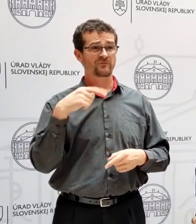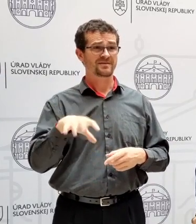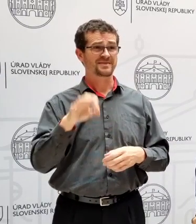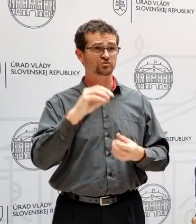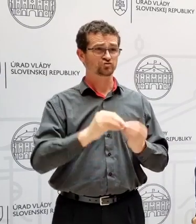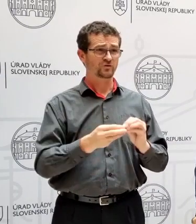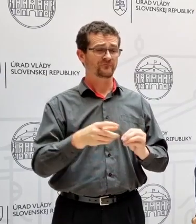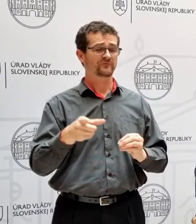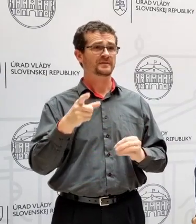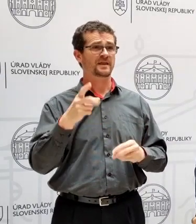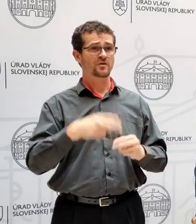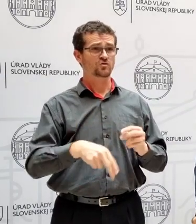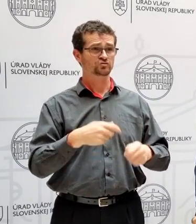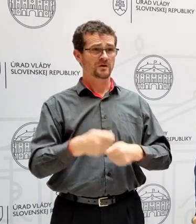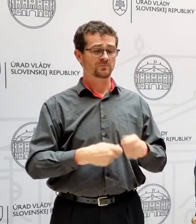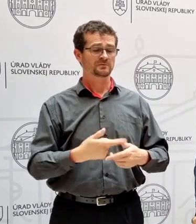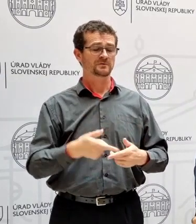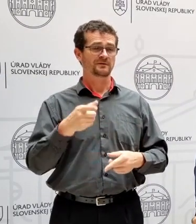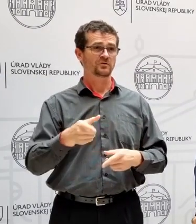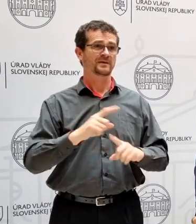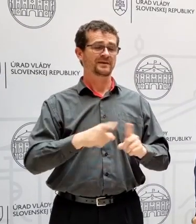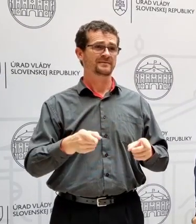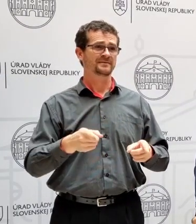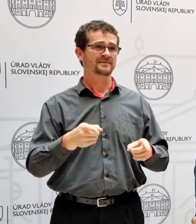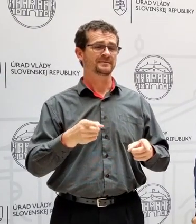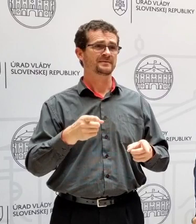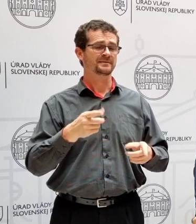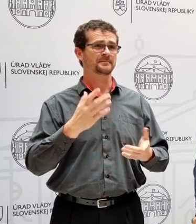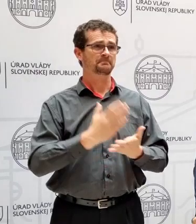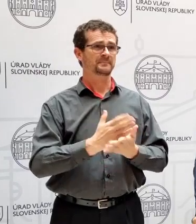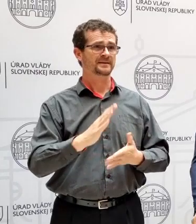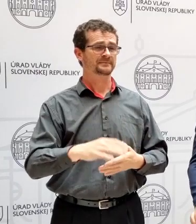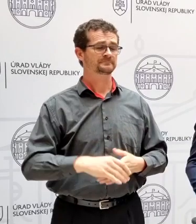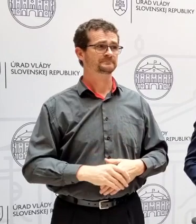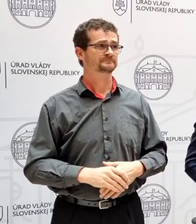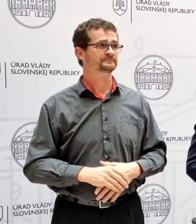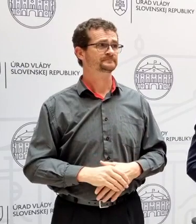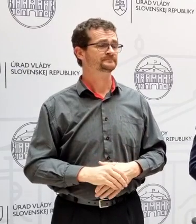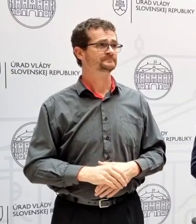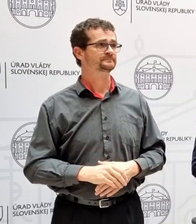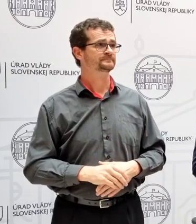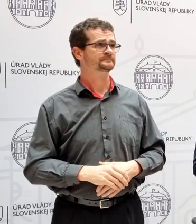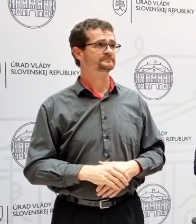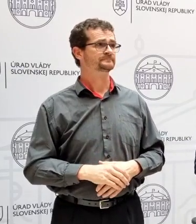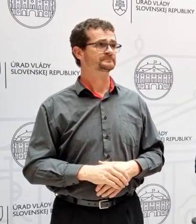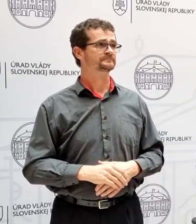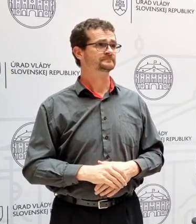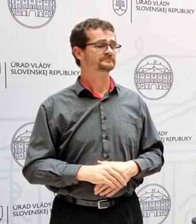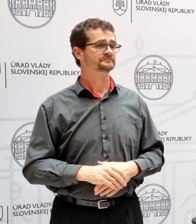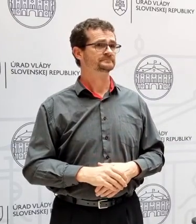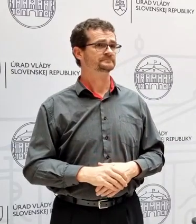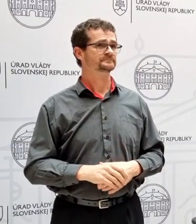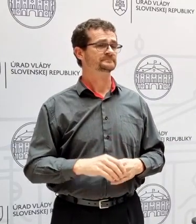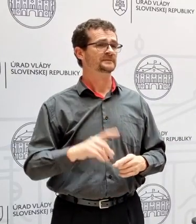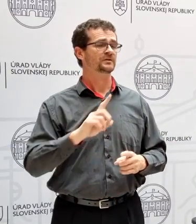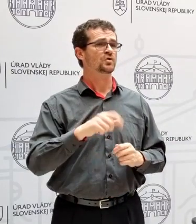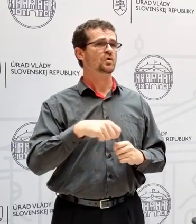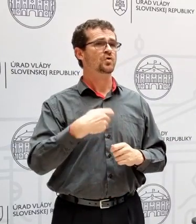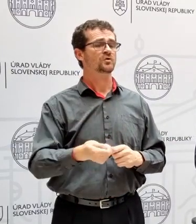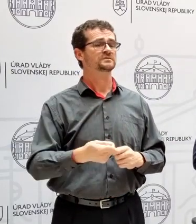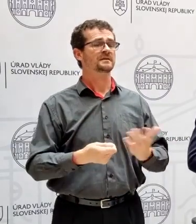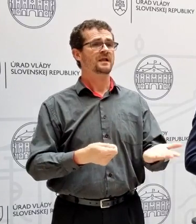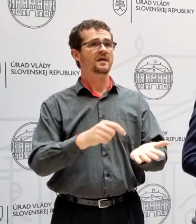našiel kšefty a neodrobenú robotu, tak to bude mať inú váhu. Dobrý deň, Amri, RTVS, naozaj len dve. Dostanú niečo možno do tej